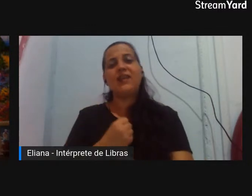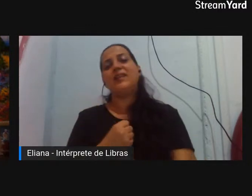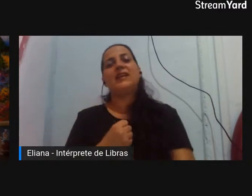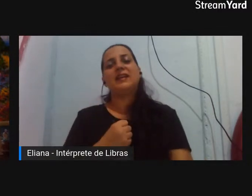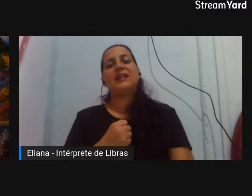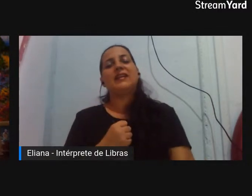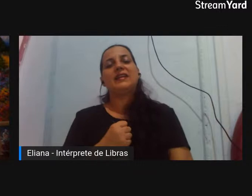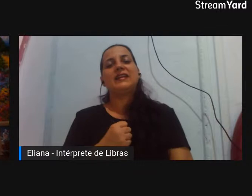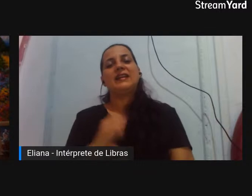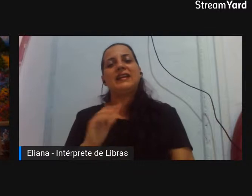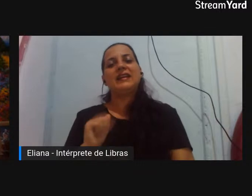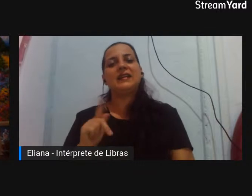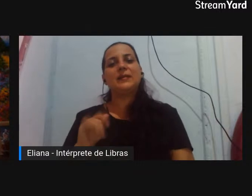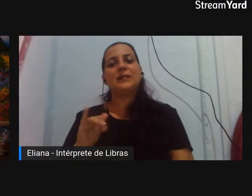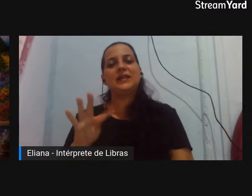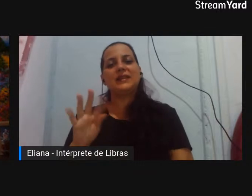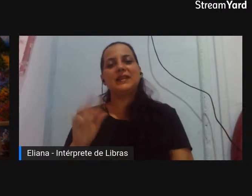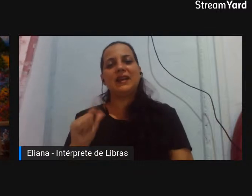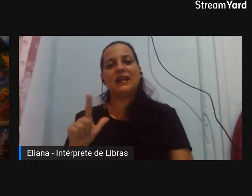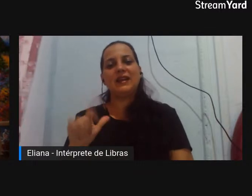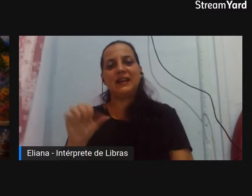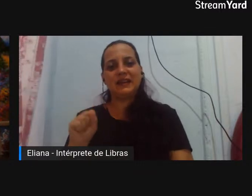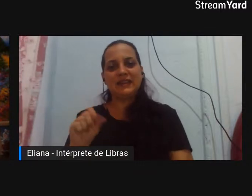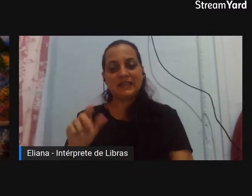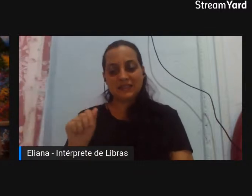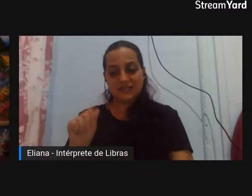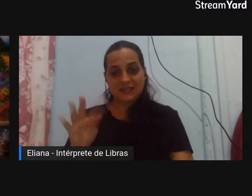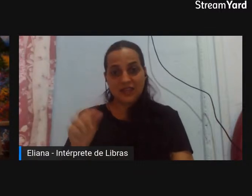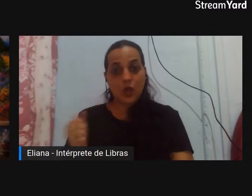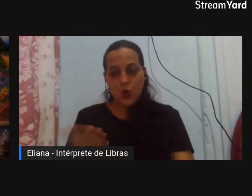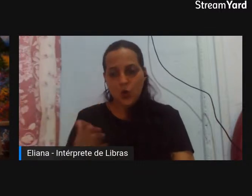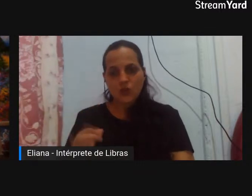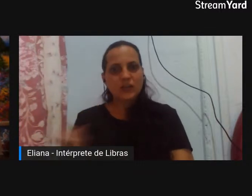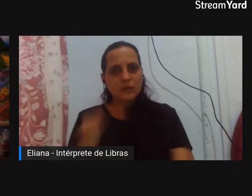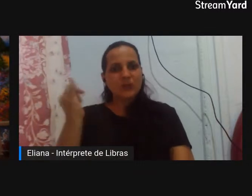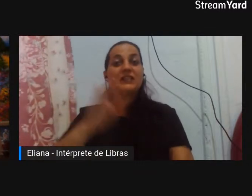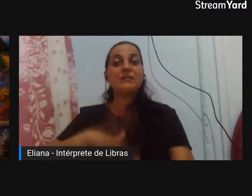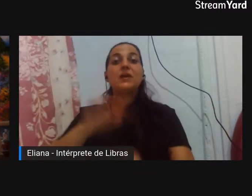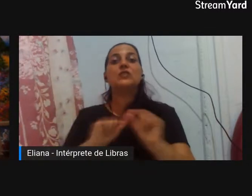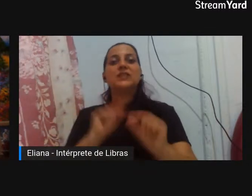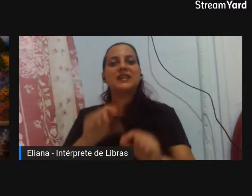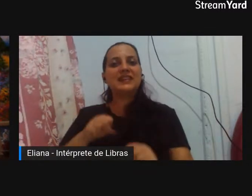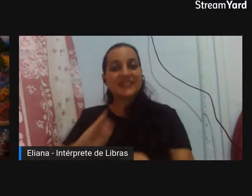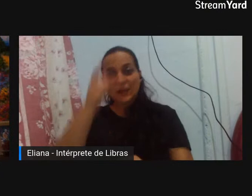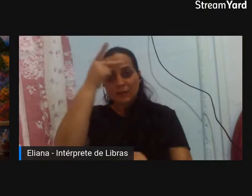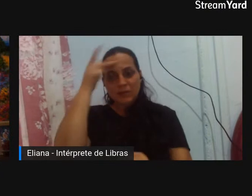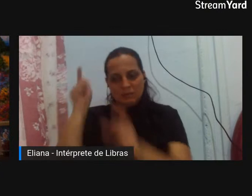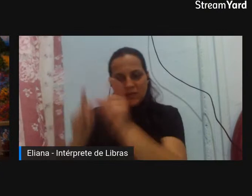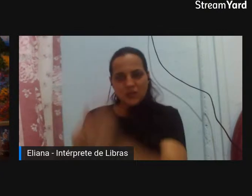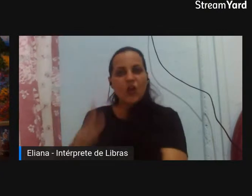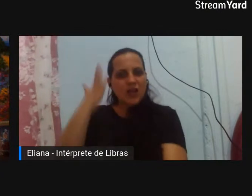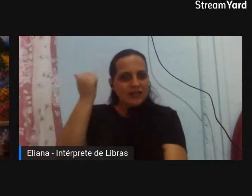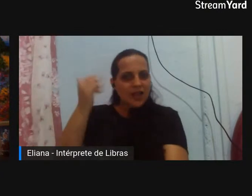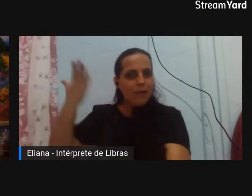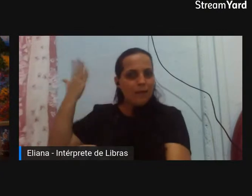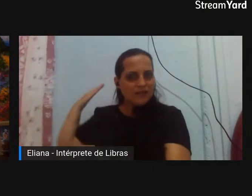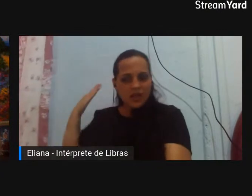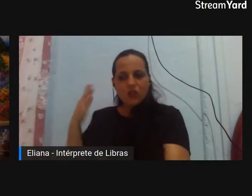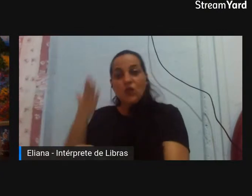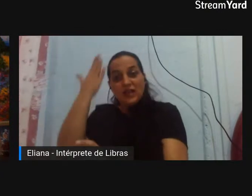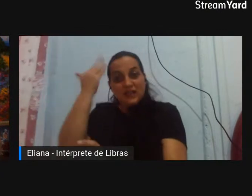patentear o conhecimento. É a pessoa individualmente patentear o conhecimento. Que, na verdade, ele está